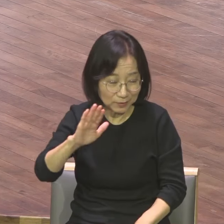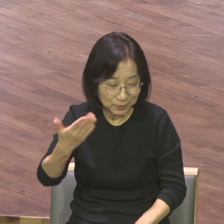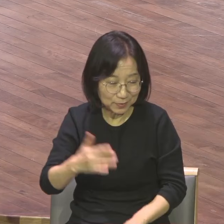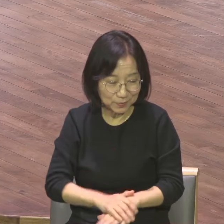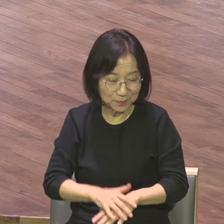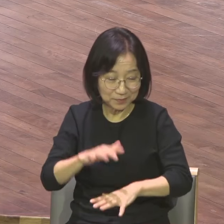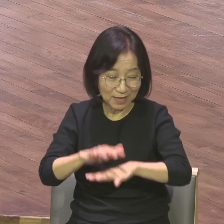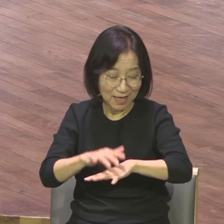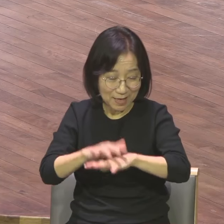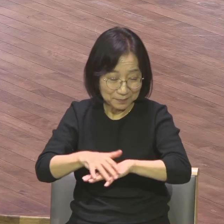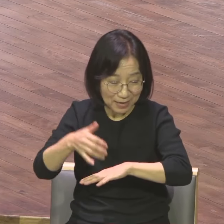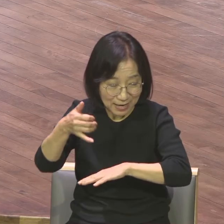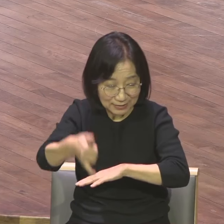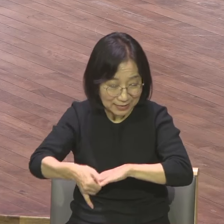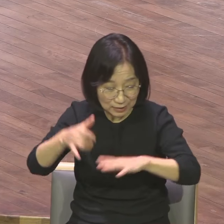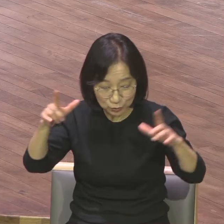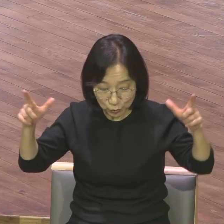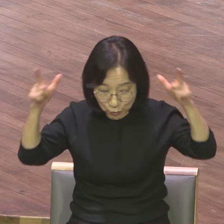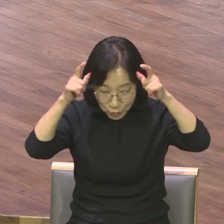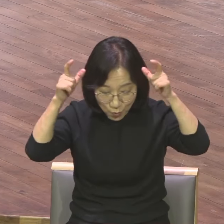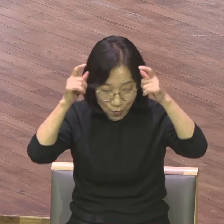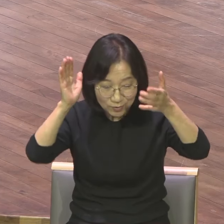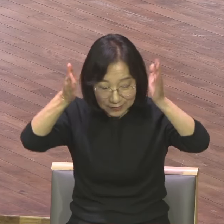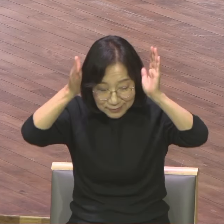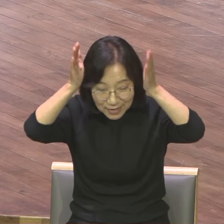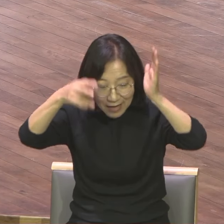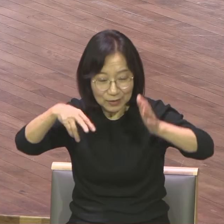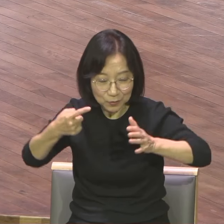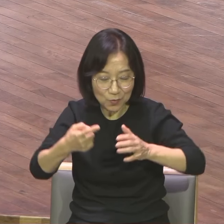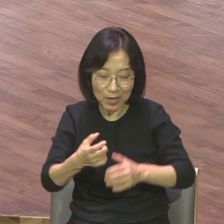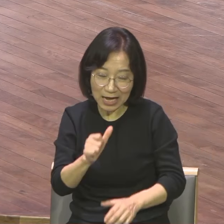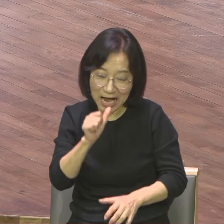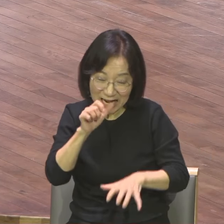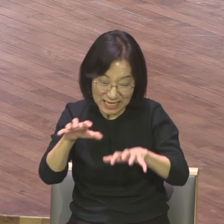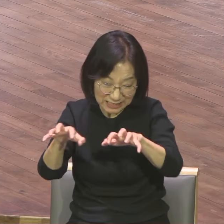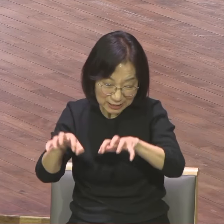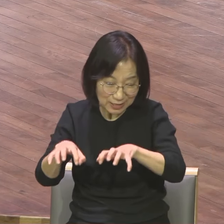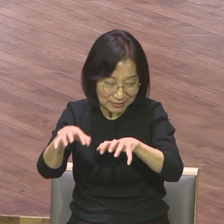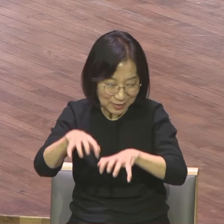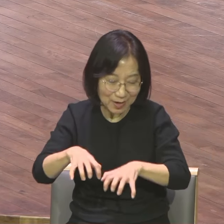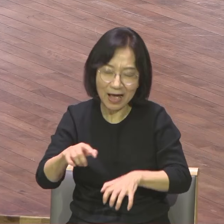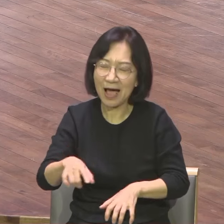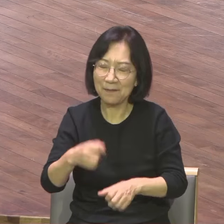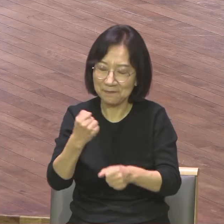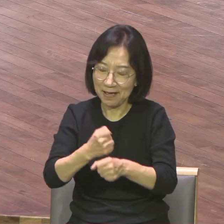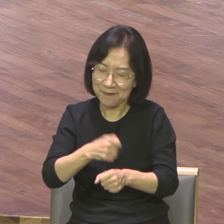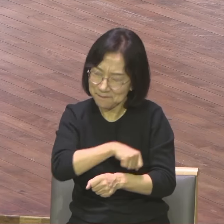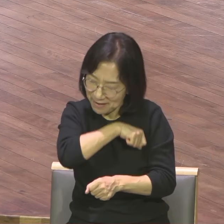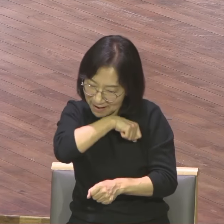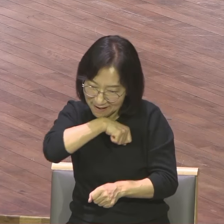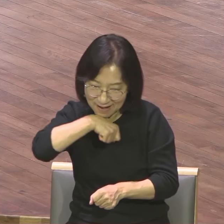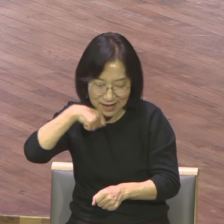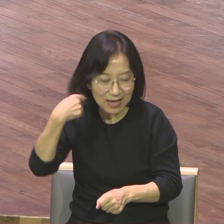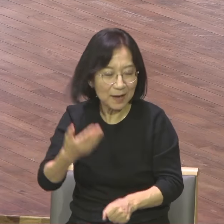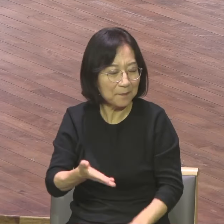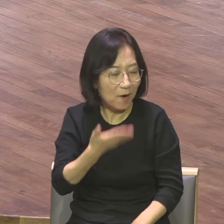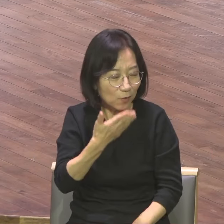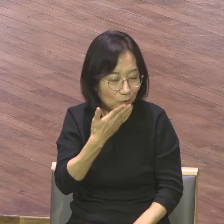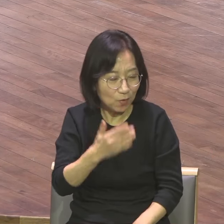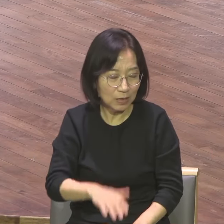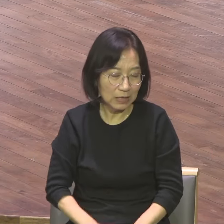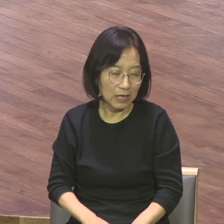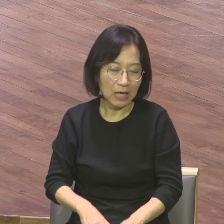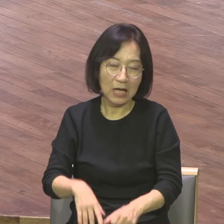어린 나귀도 키와 새사랑으로 까부르고 맛있게 한 먹이를 먹을 것이며 크게 살려고 하는